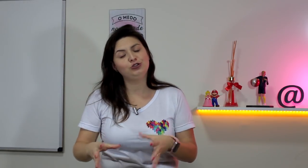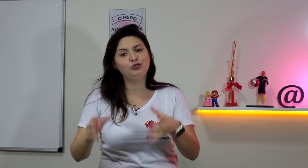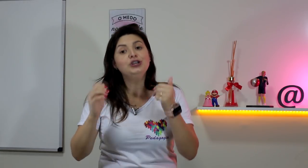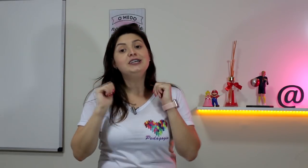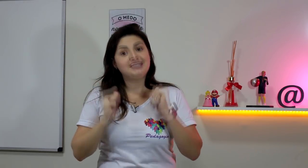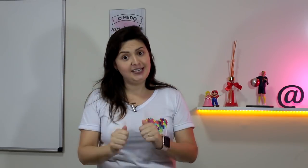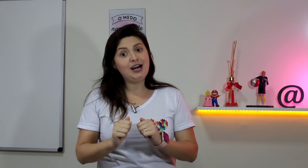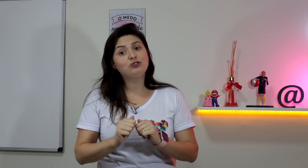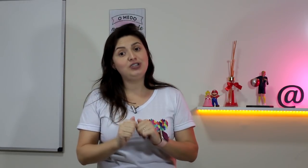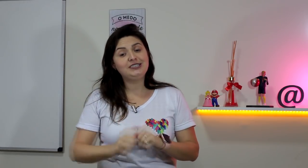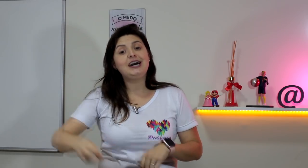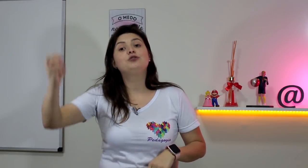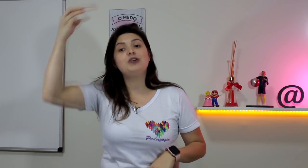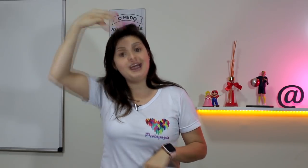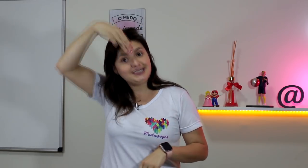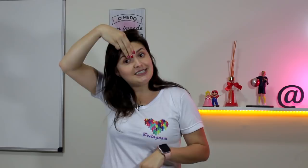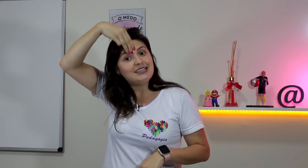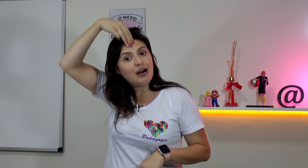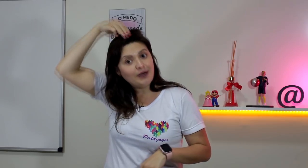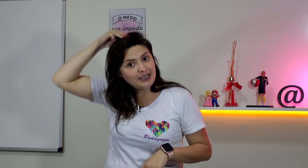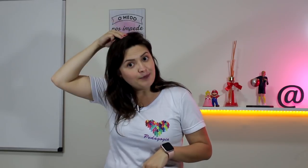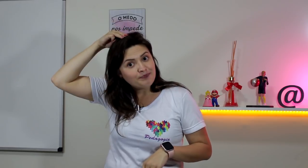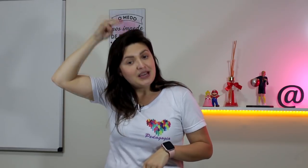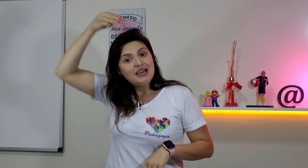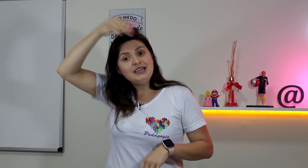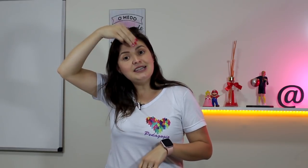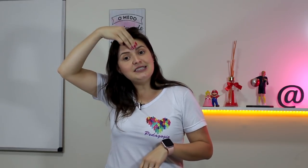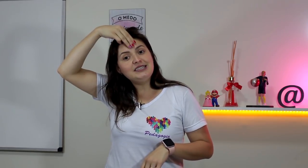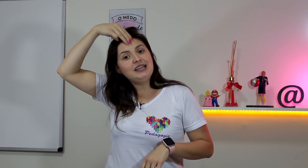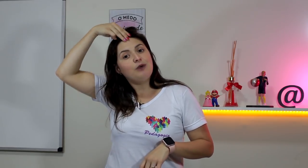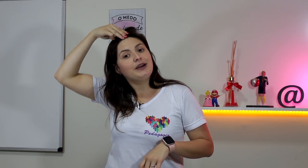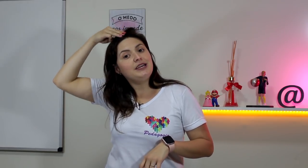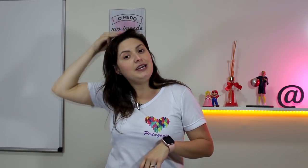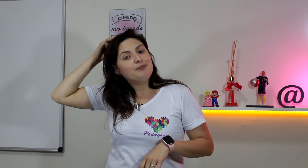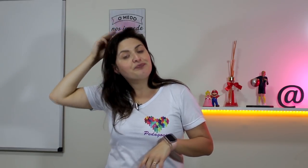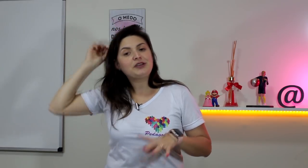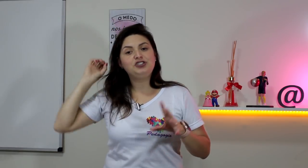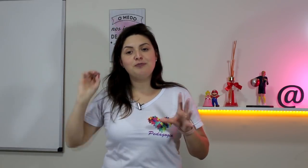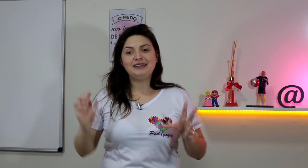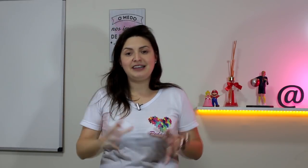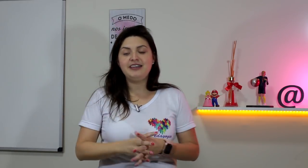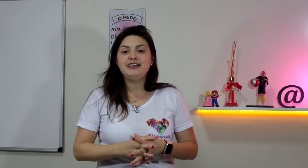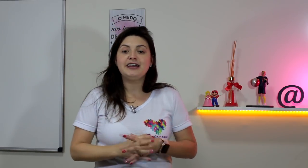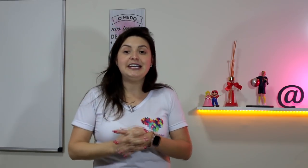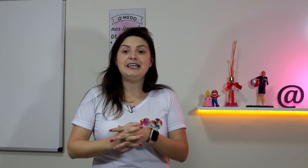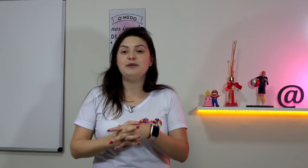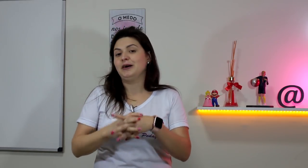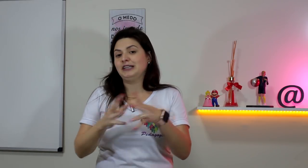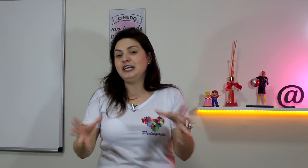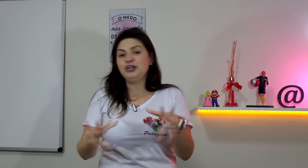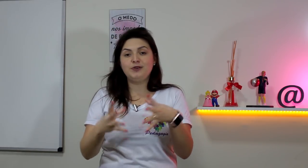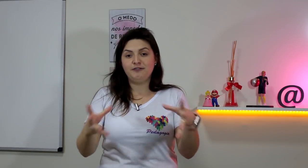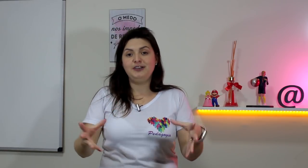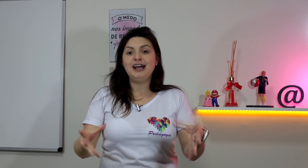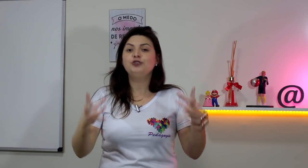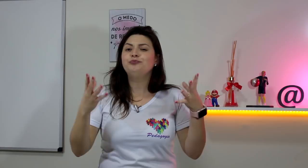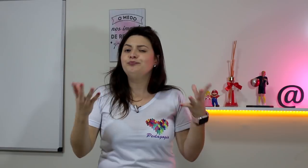afilhado, será utilizado esse sinal aqui. E esse sinal aqui de madrinha e padrinho e afilhado